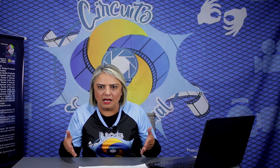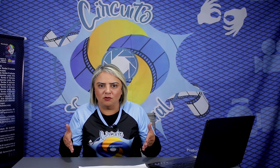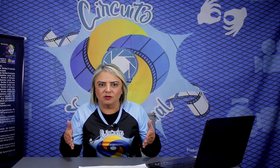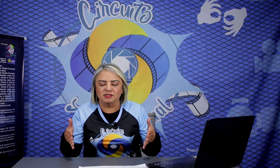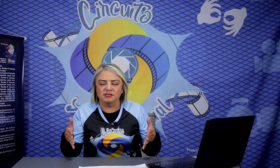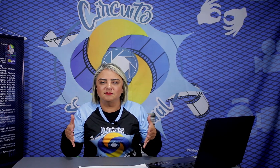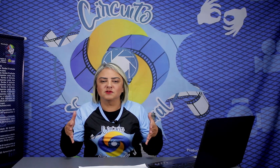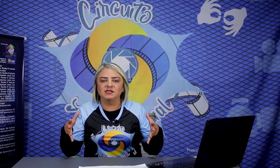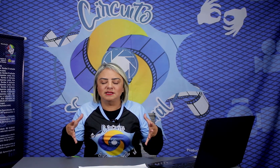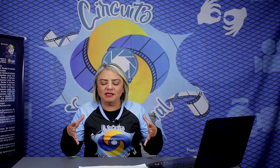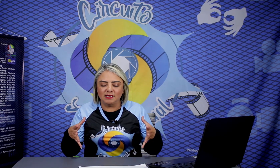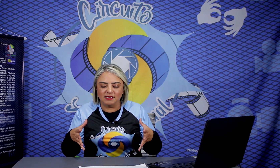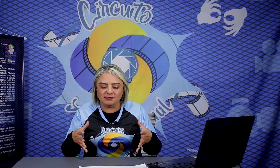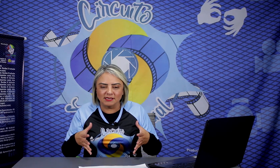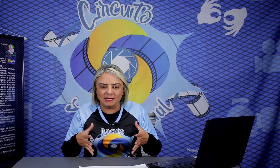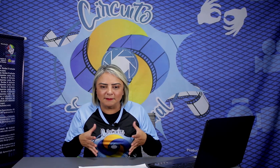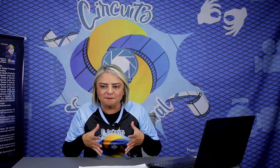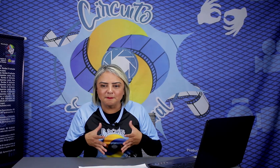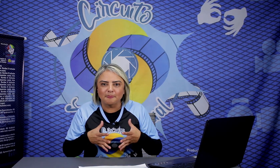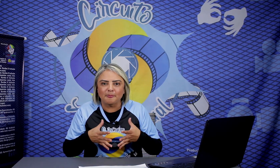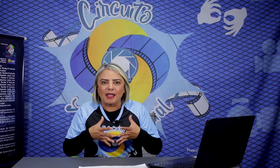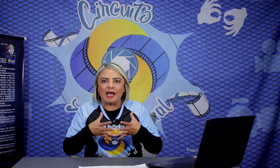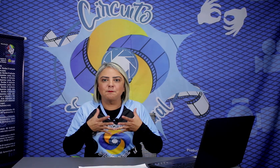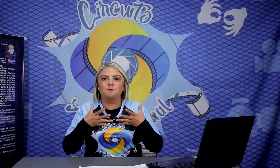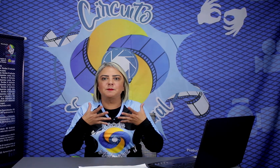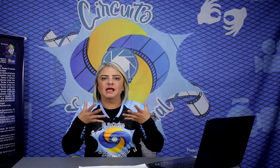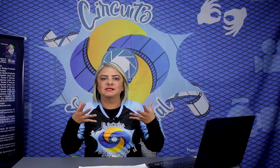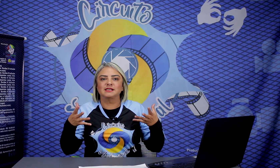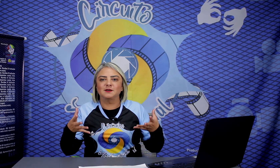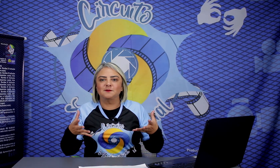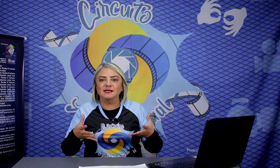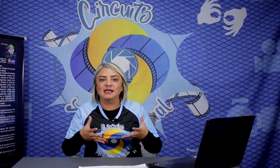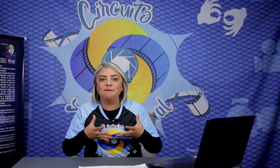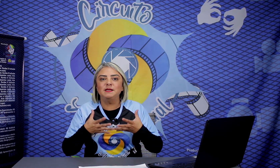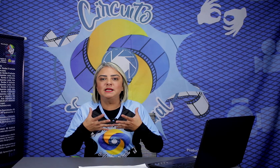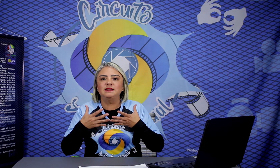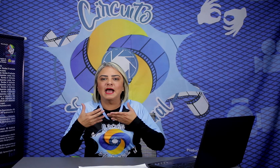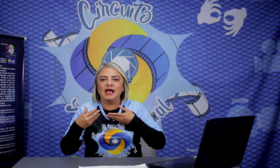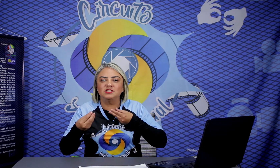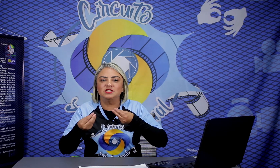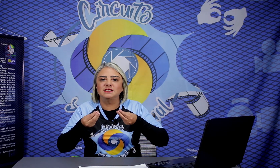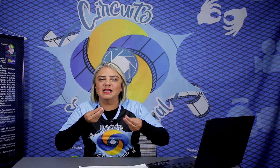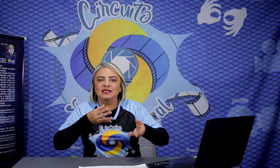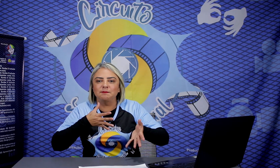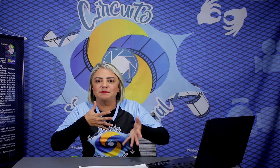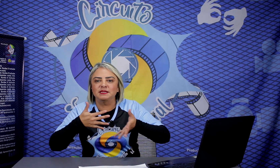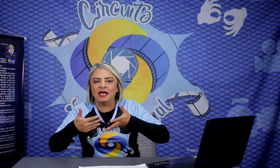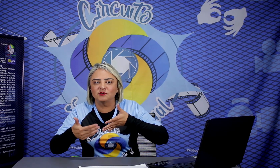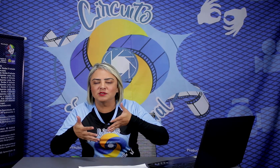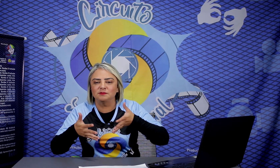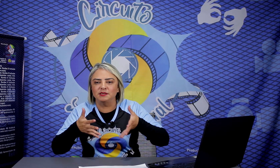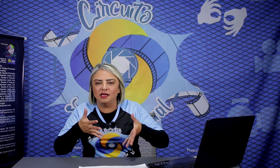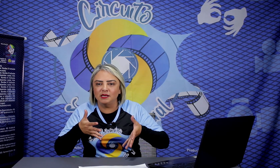Agora, se você tem essa apropriação, essa habilidade de se adaptar aos